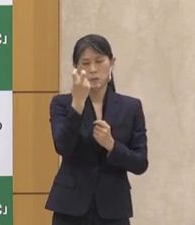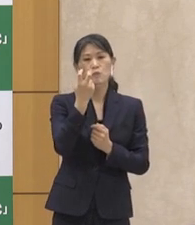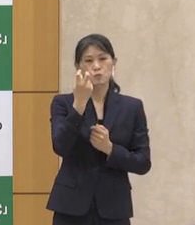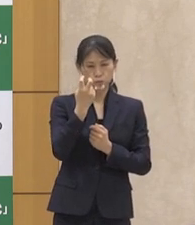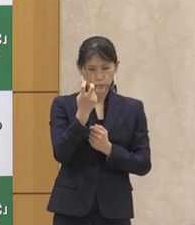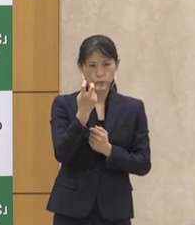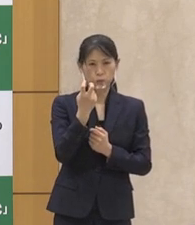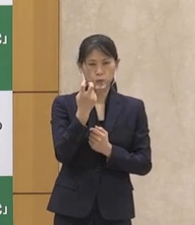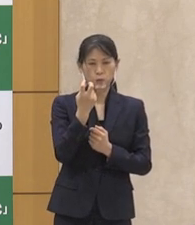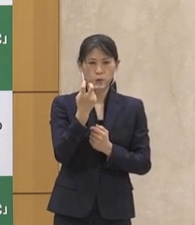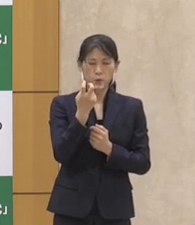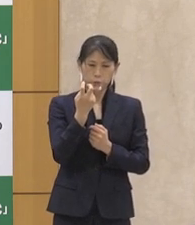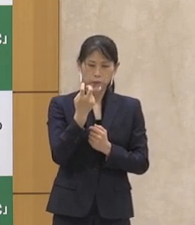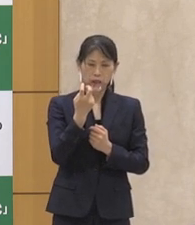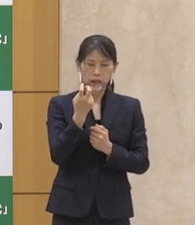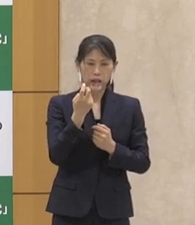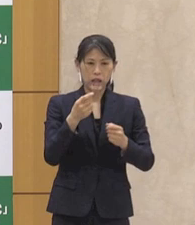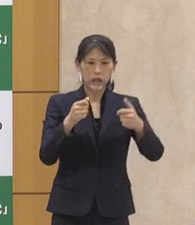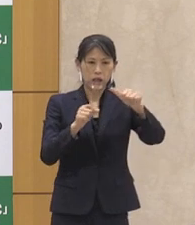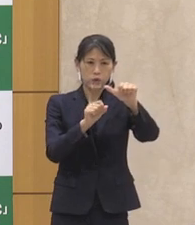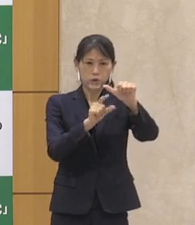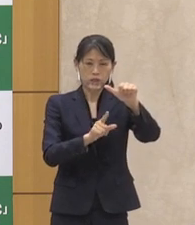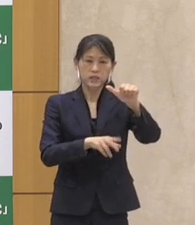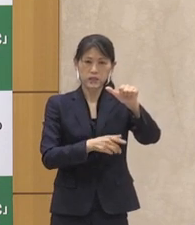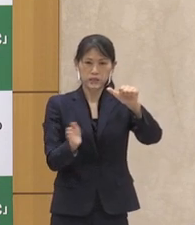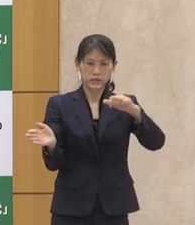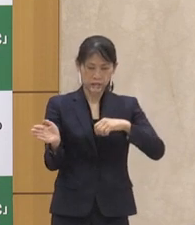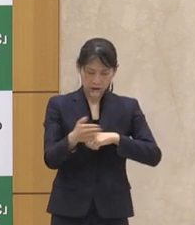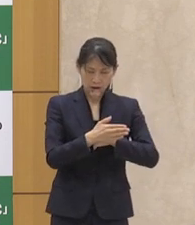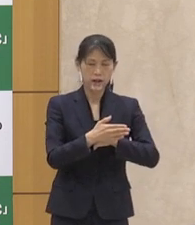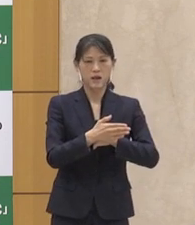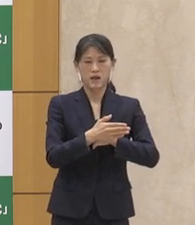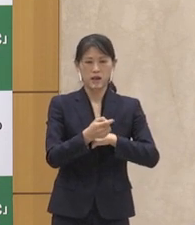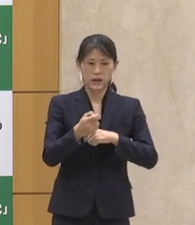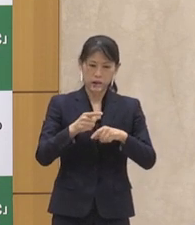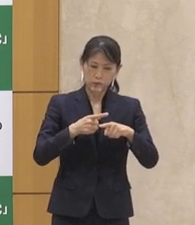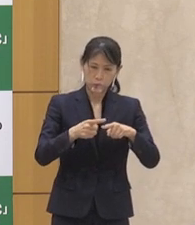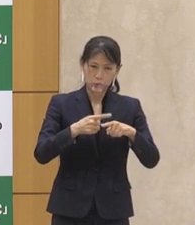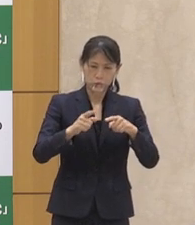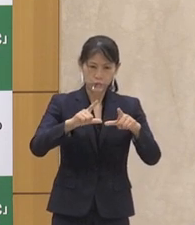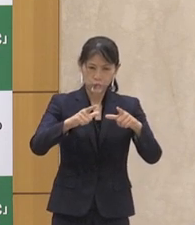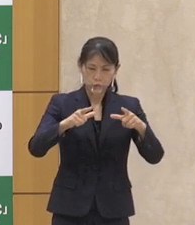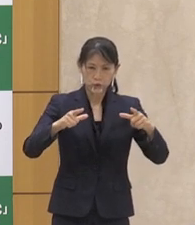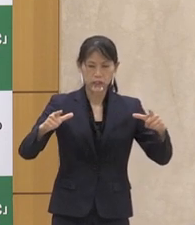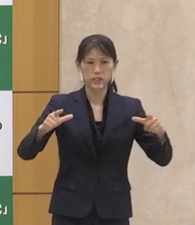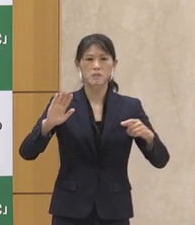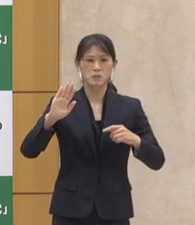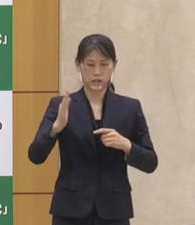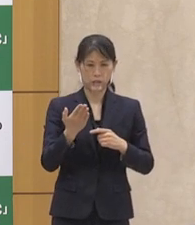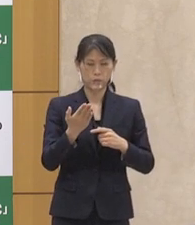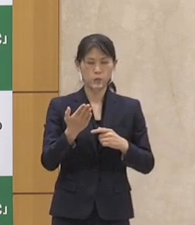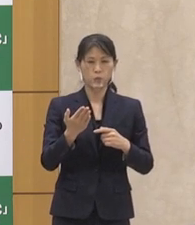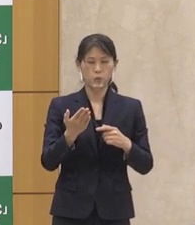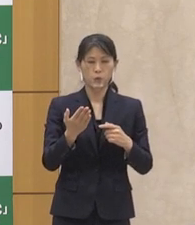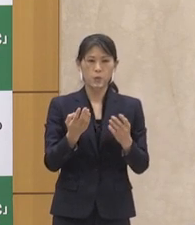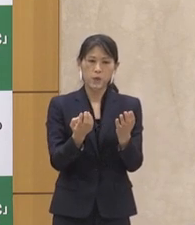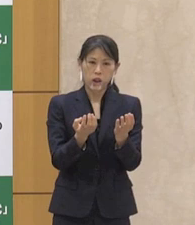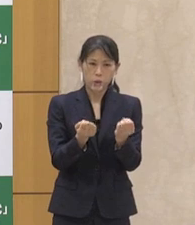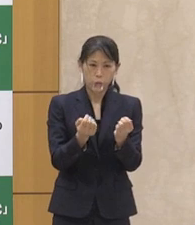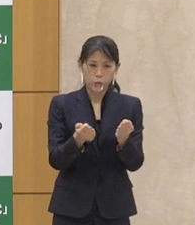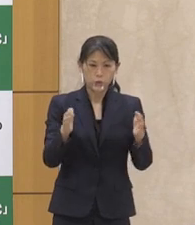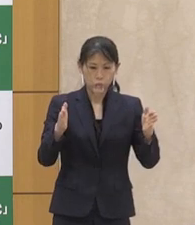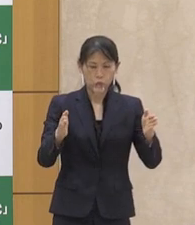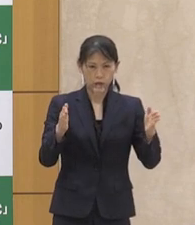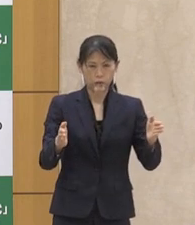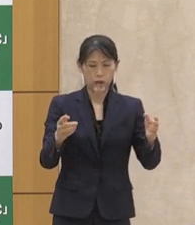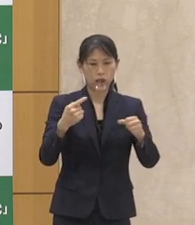ずつ増加している傾向にありましたものの、今年のお盆の時期の人出として昨年のお盆